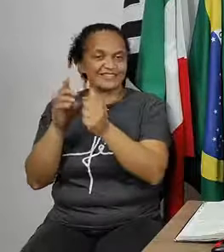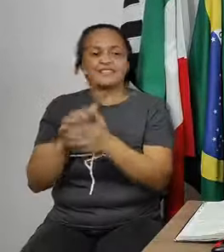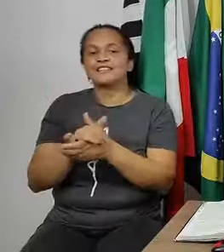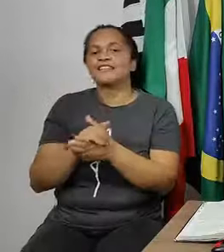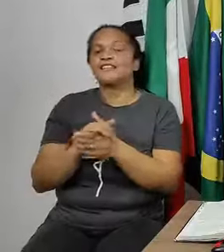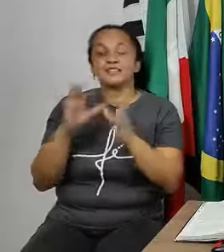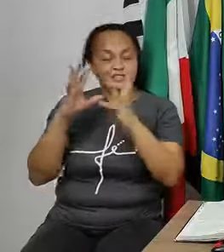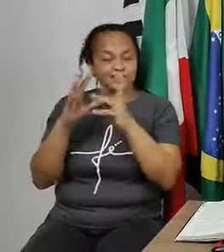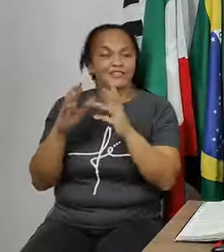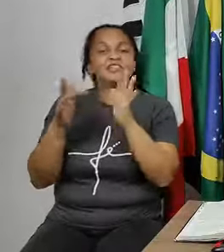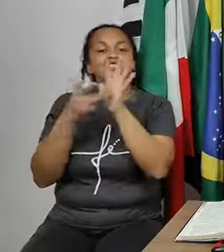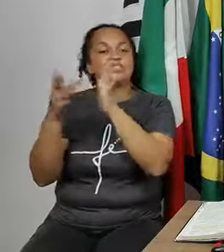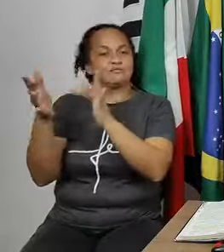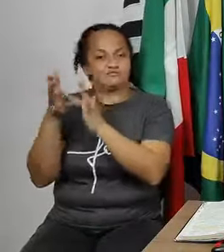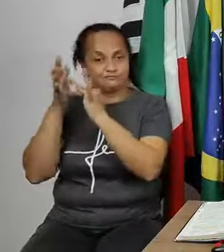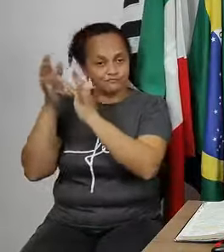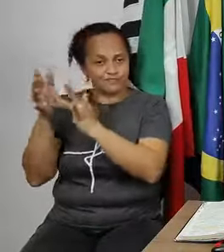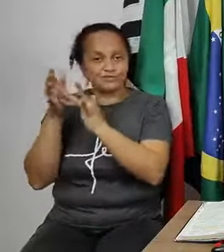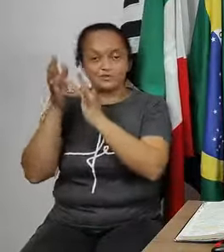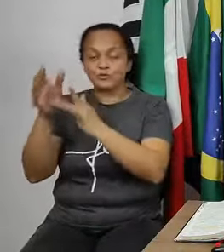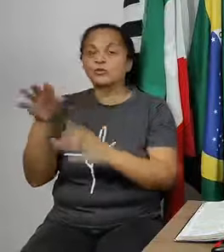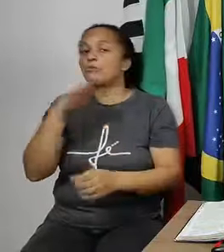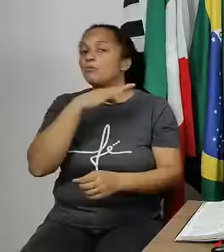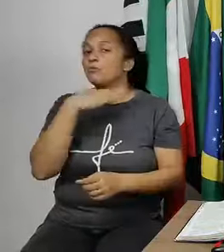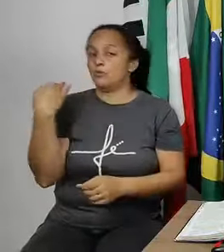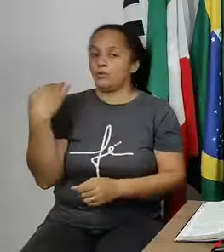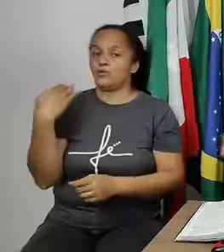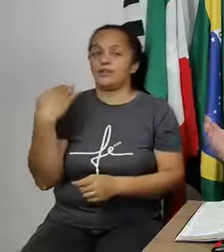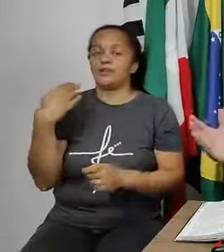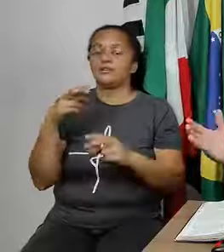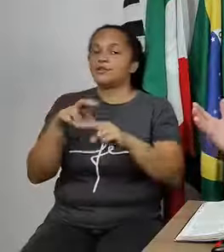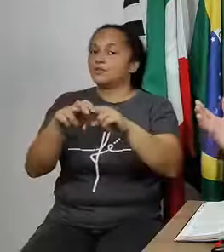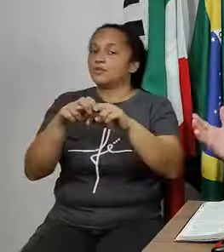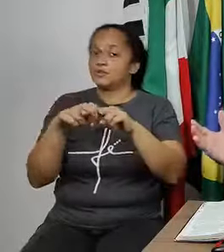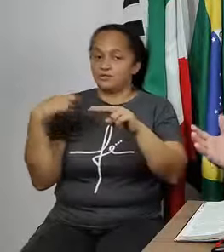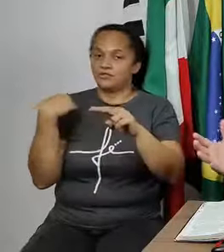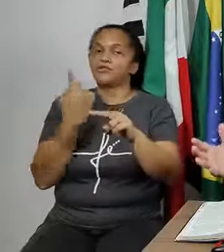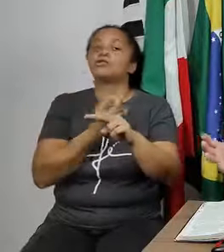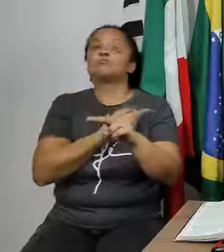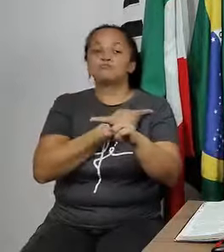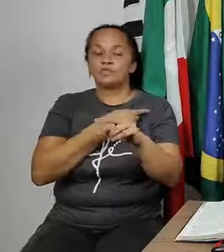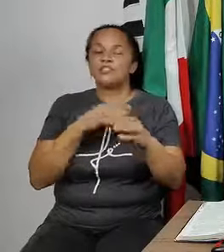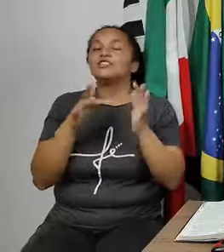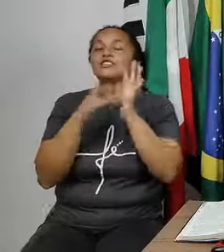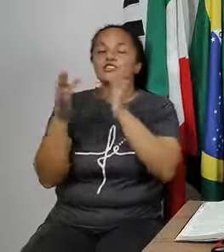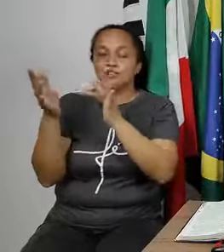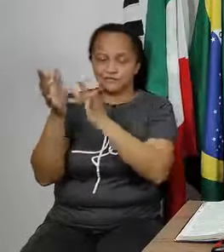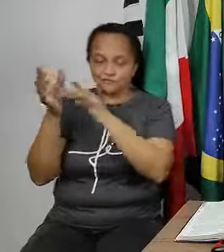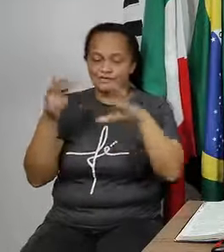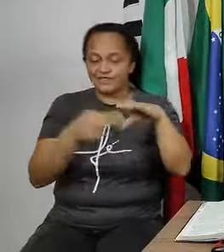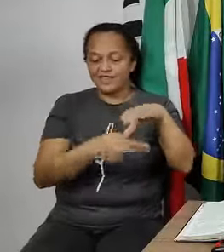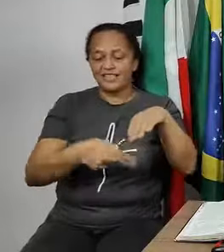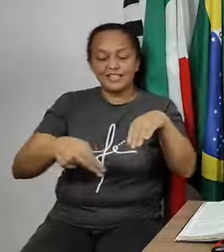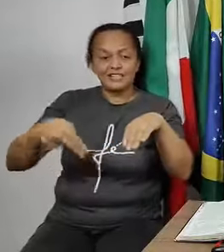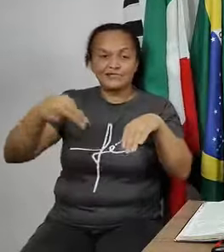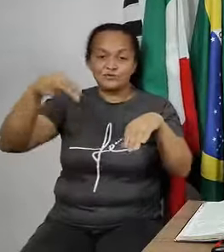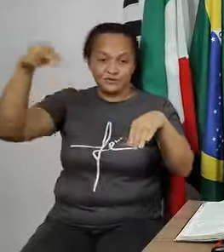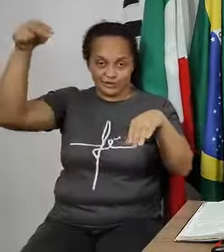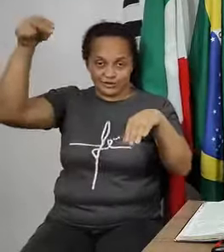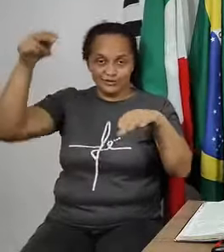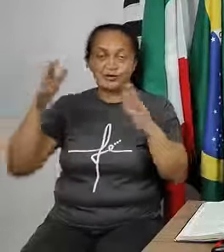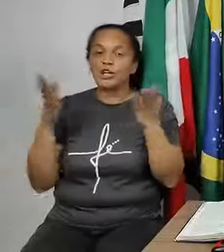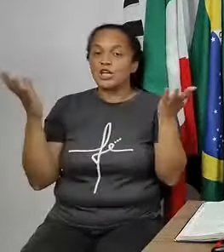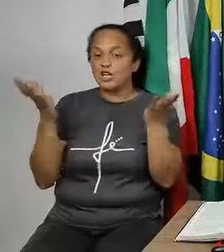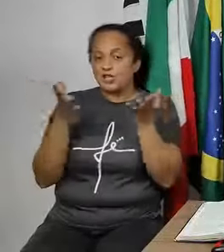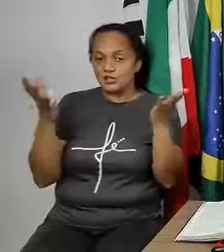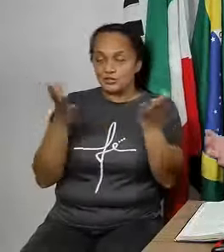Pois é Cristo Jesus quem morreu, ou antes quem ressuscitou, o qual está sentado à direita